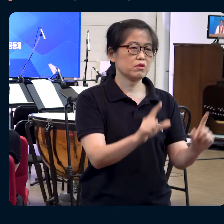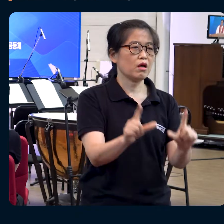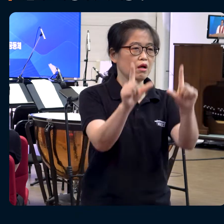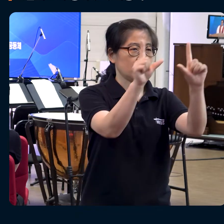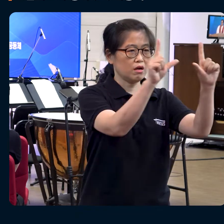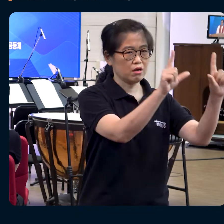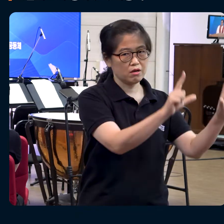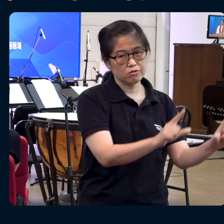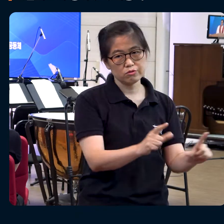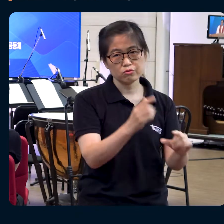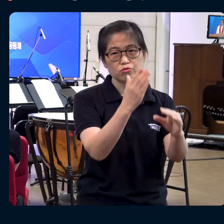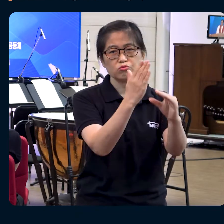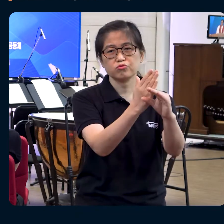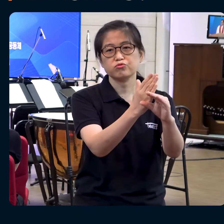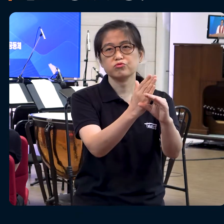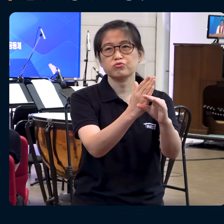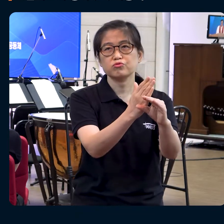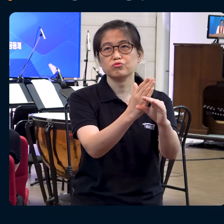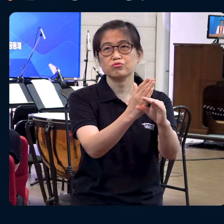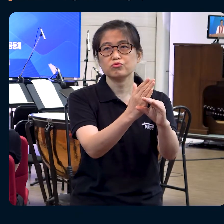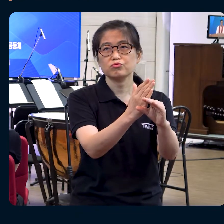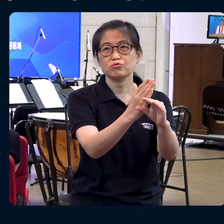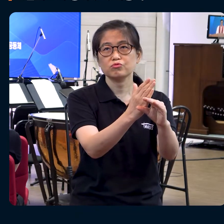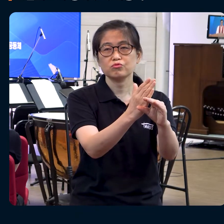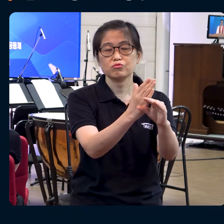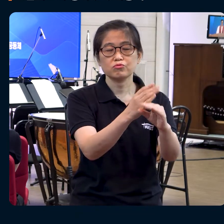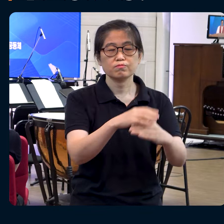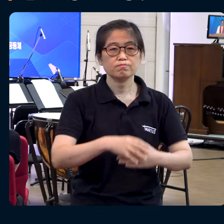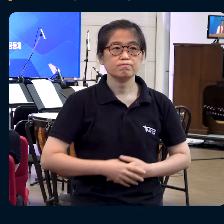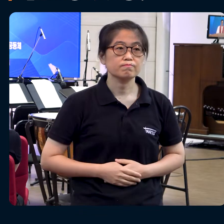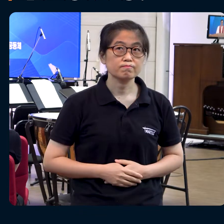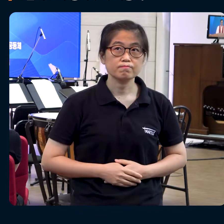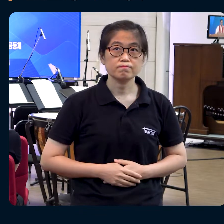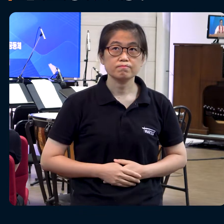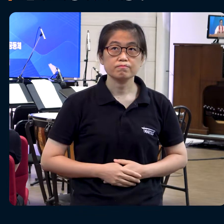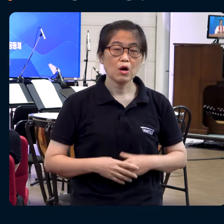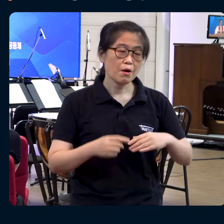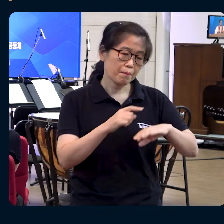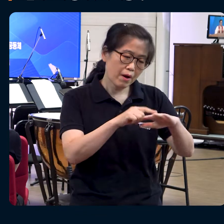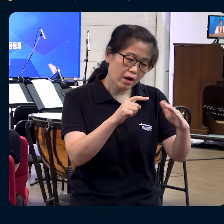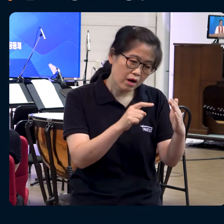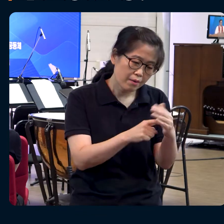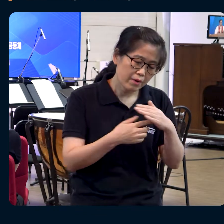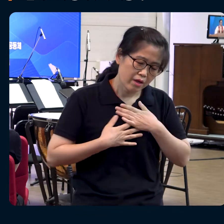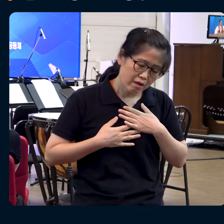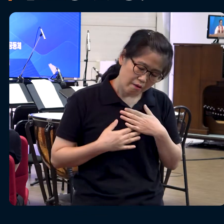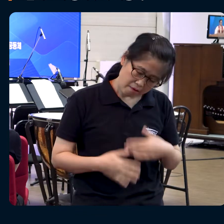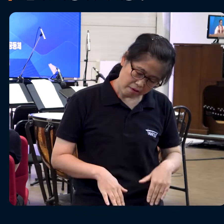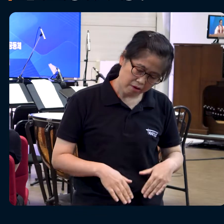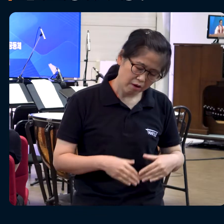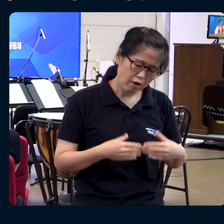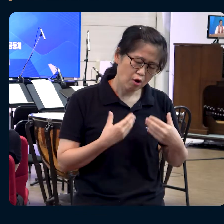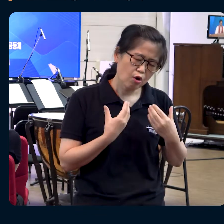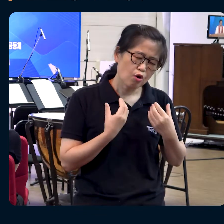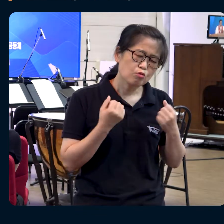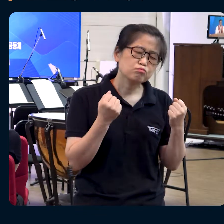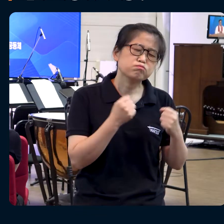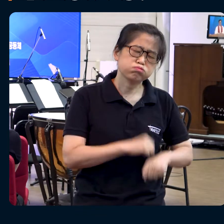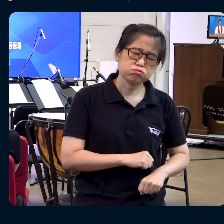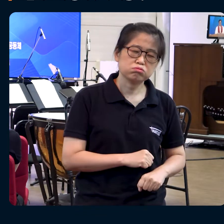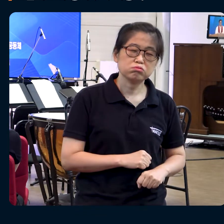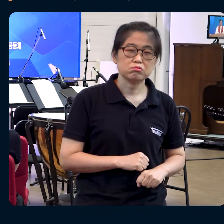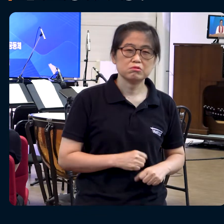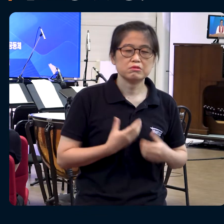뿐이다 하는 것입니다. 이 현실 속에서 그 마음이 지치고 무너질 수밖에 없었다 하는